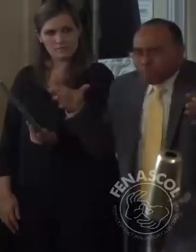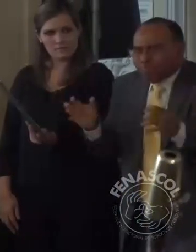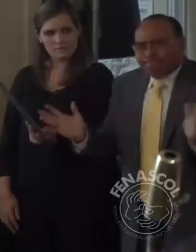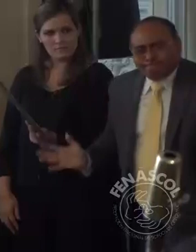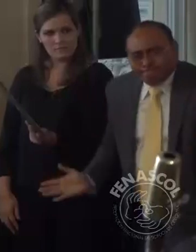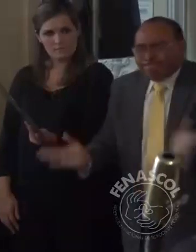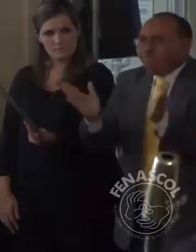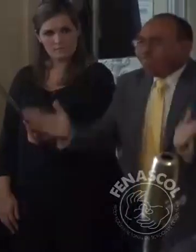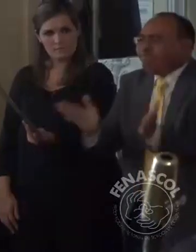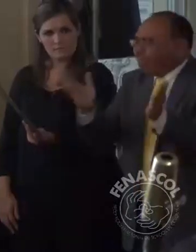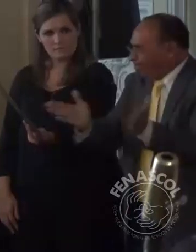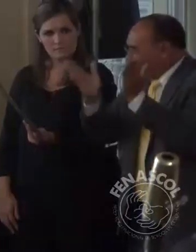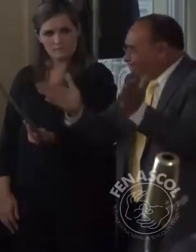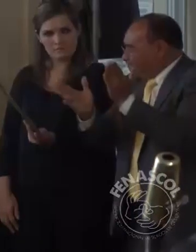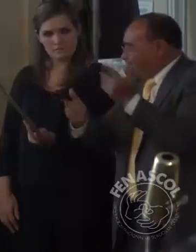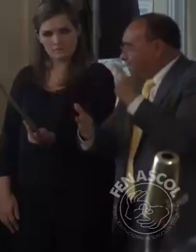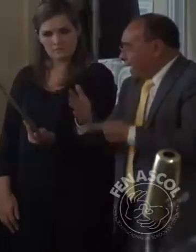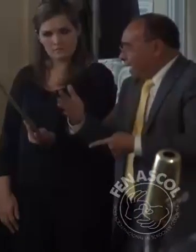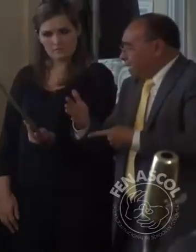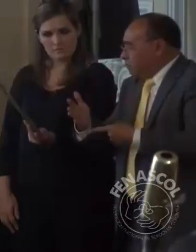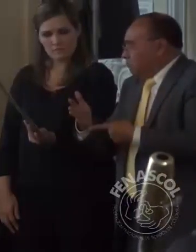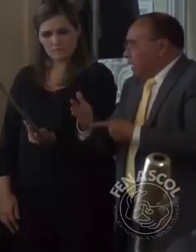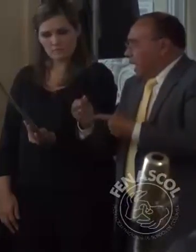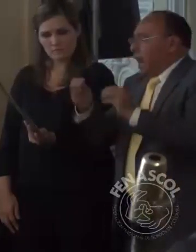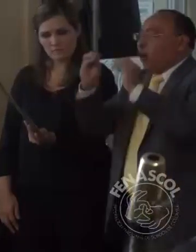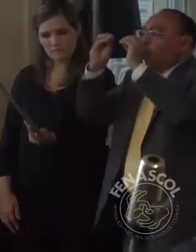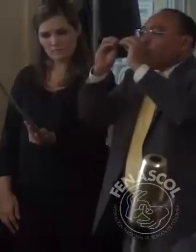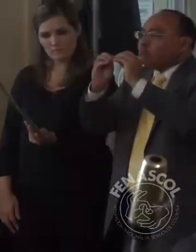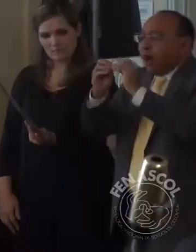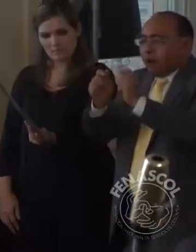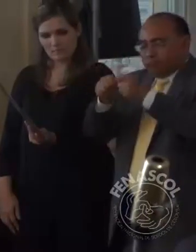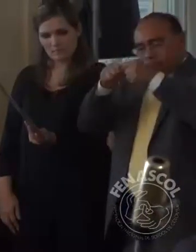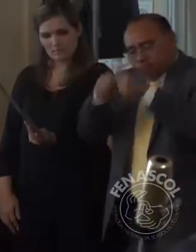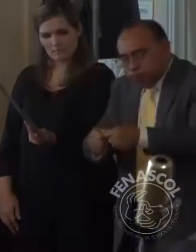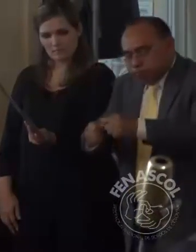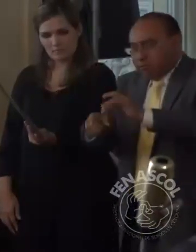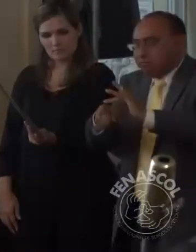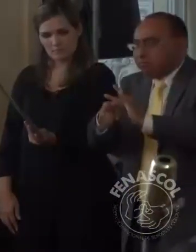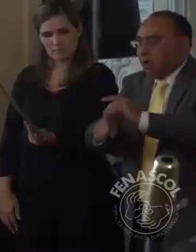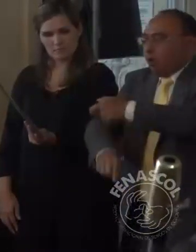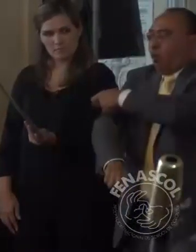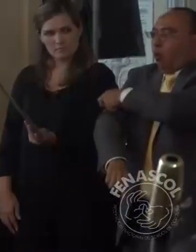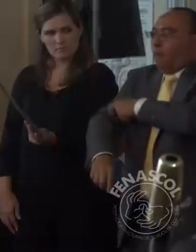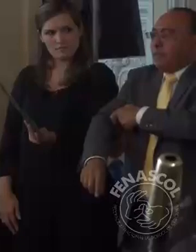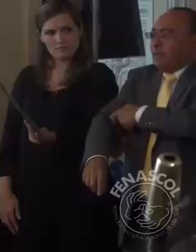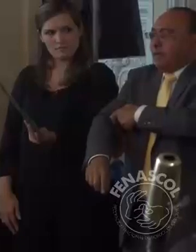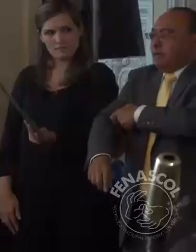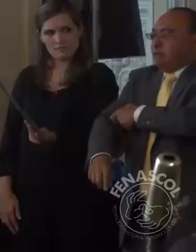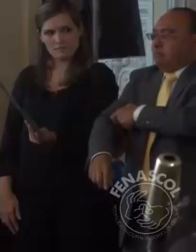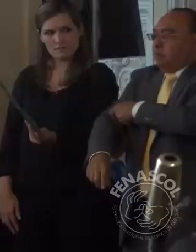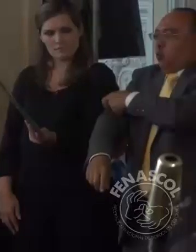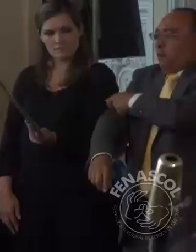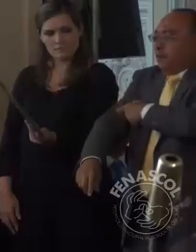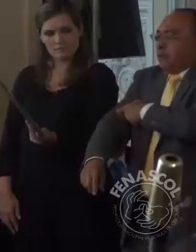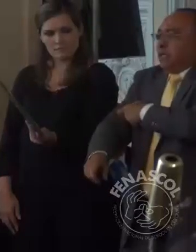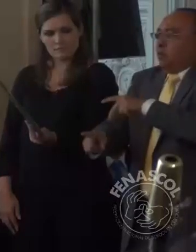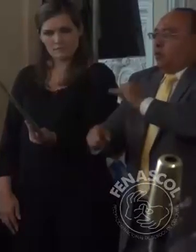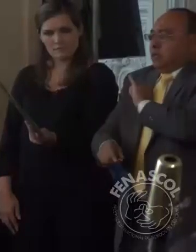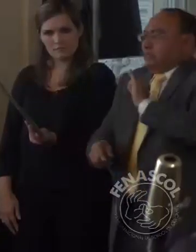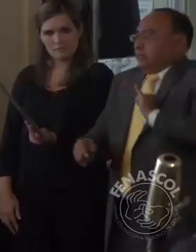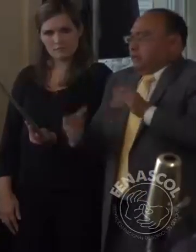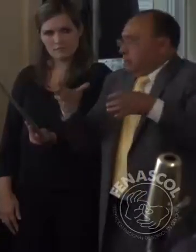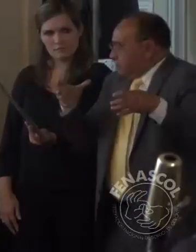Igualmente, los miembros del Consejo vamos a trabajar y a buscar la